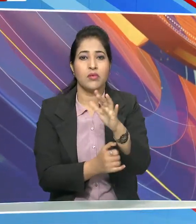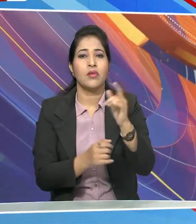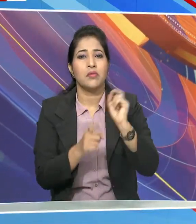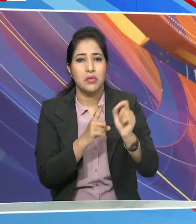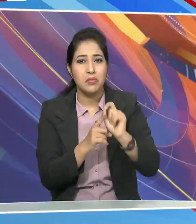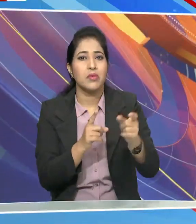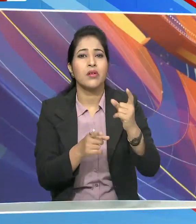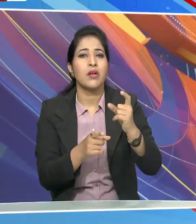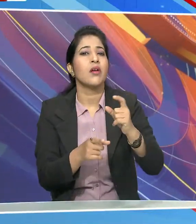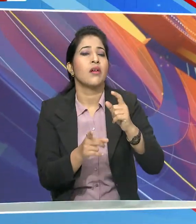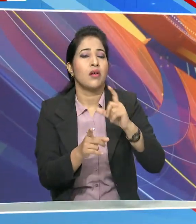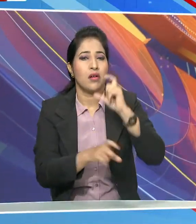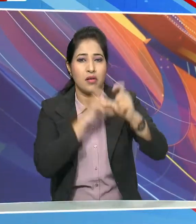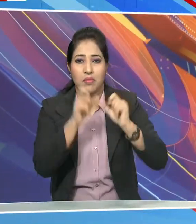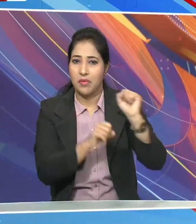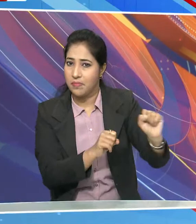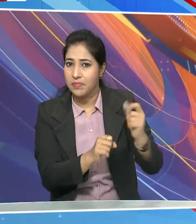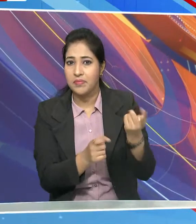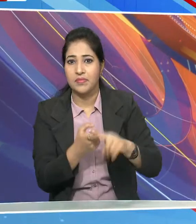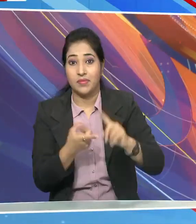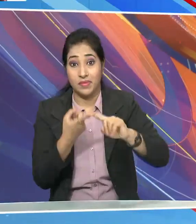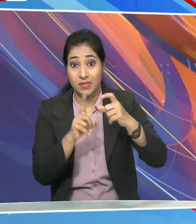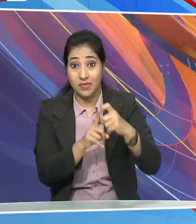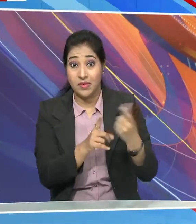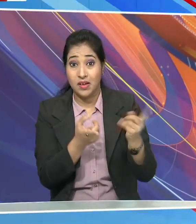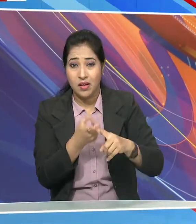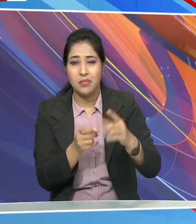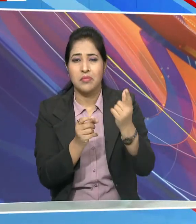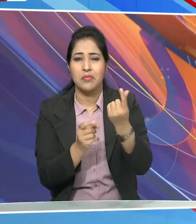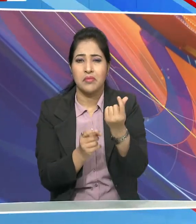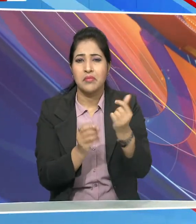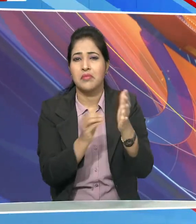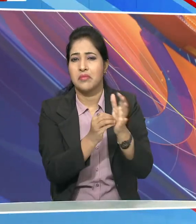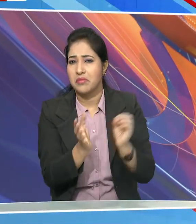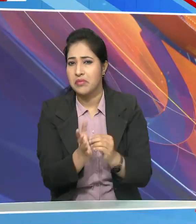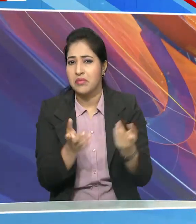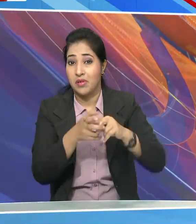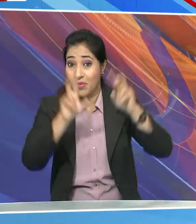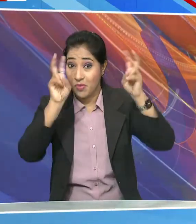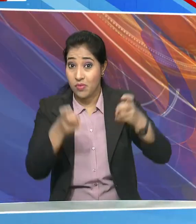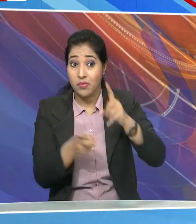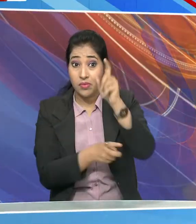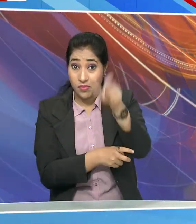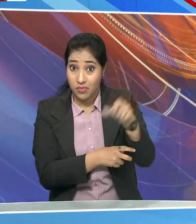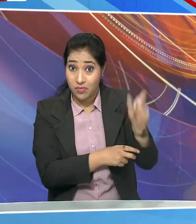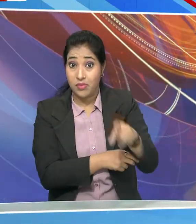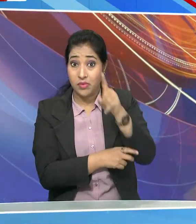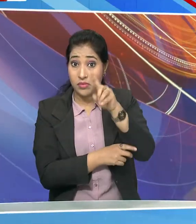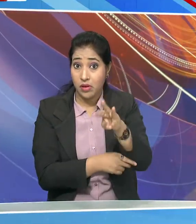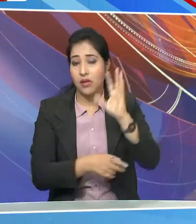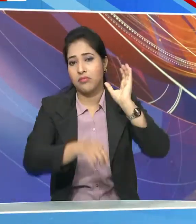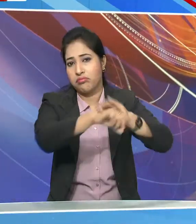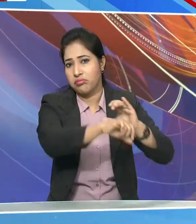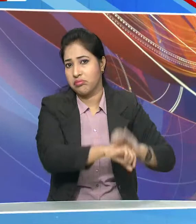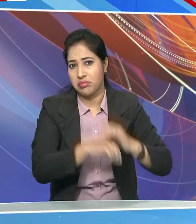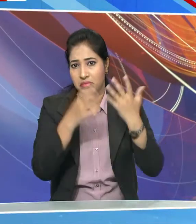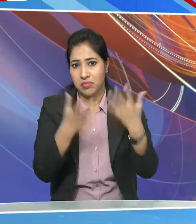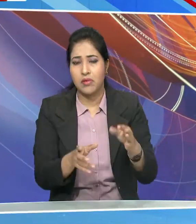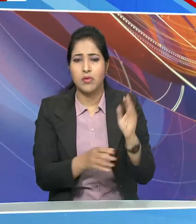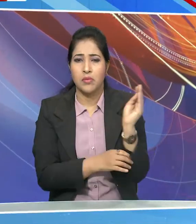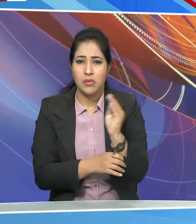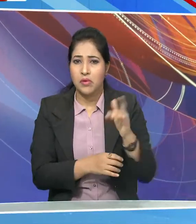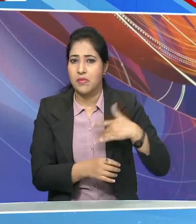और अन्य के हैं आपकारी नीति में मनी लॉन्ड्रिंग से जुड़े मामले में अभी तक 13 आरोपियों को गिरफ्तार किया है